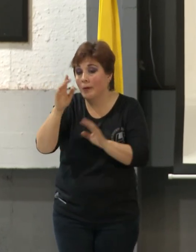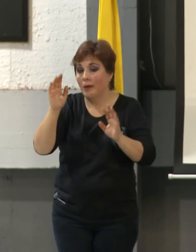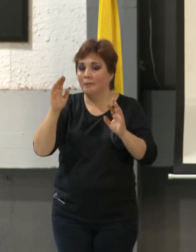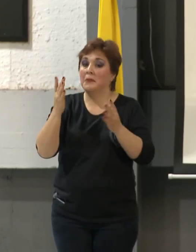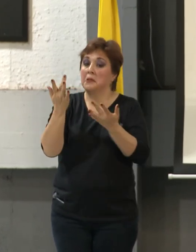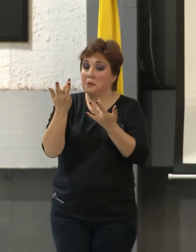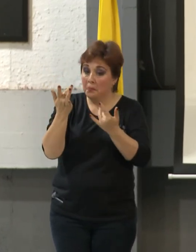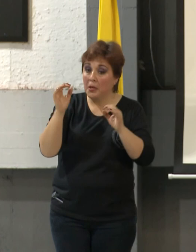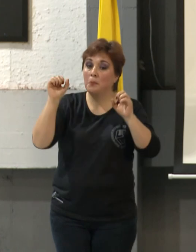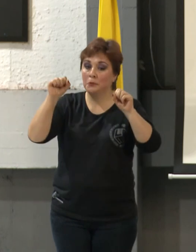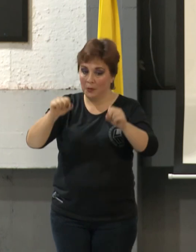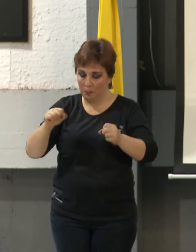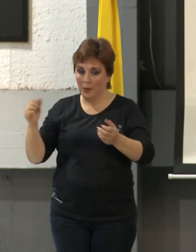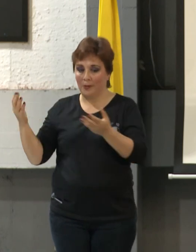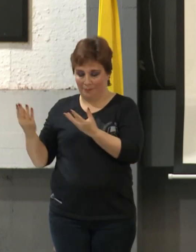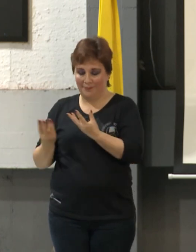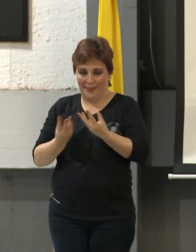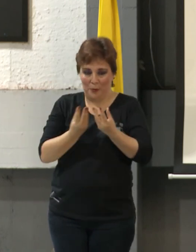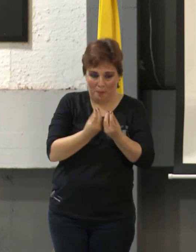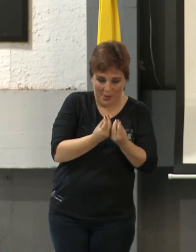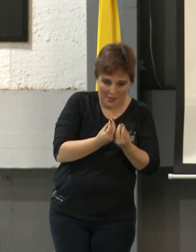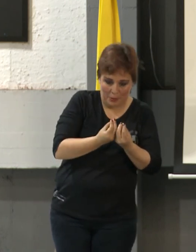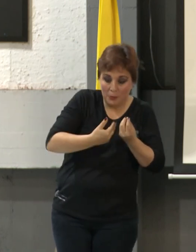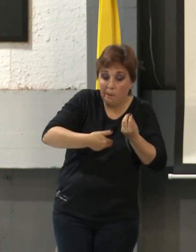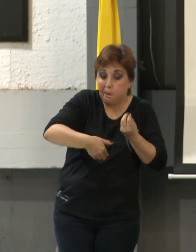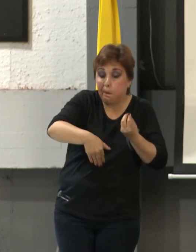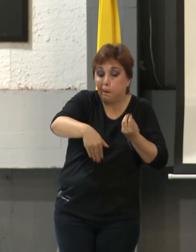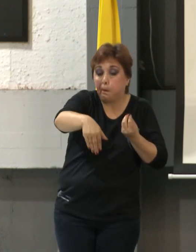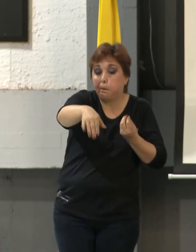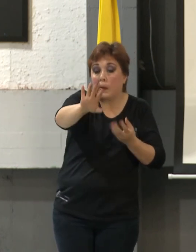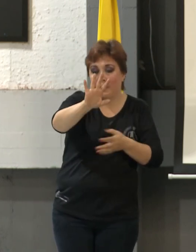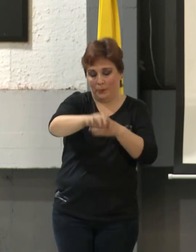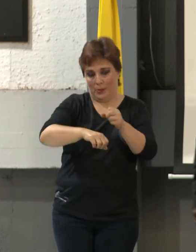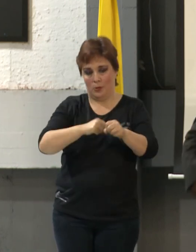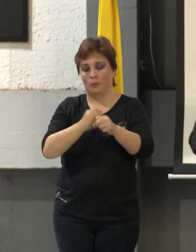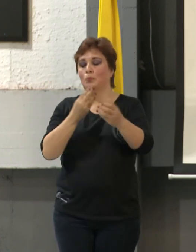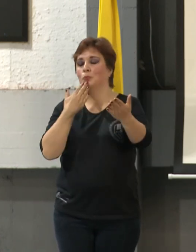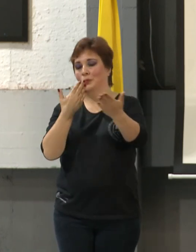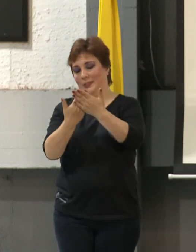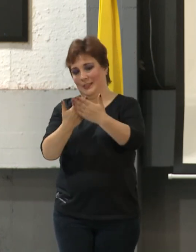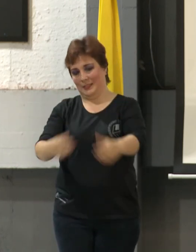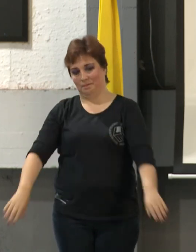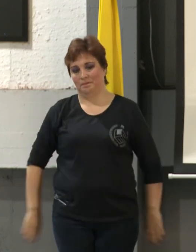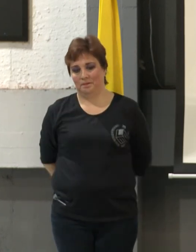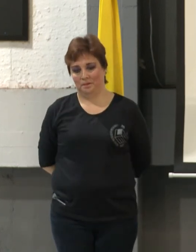larga y maravillosa celebración durante todo el año muchas gracias